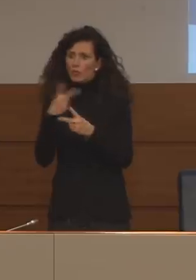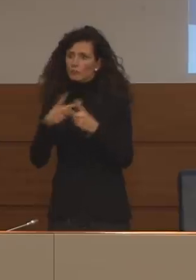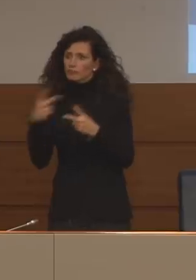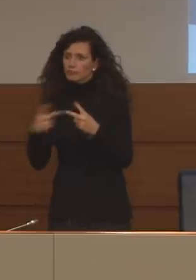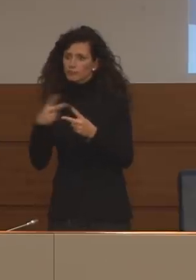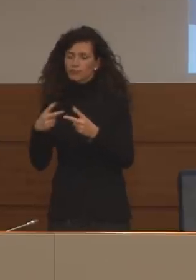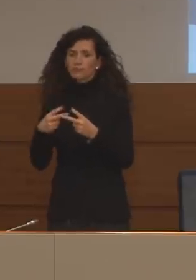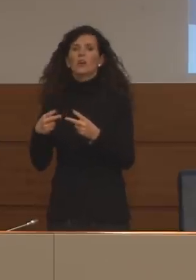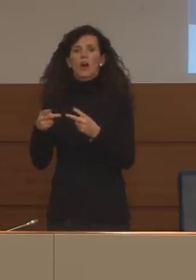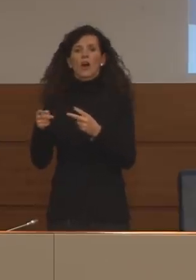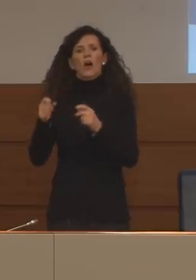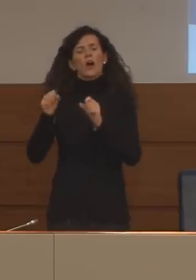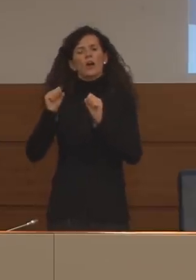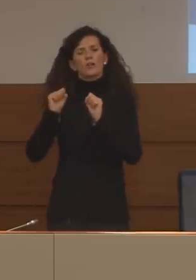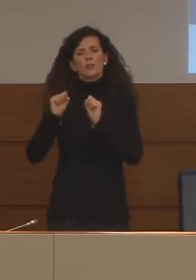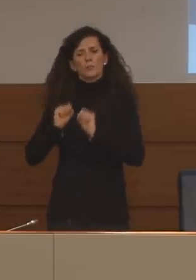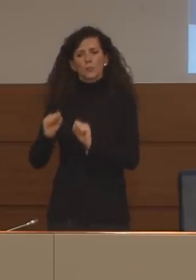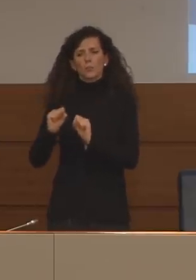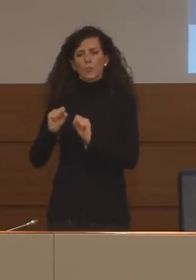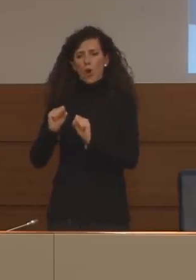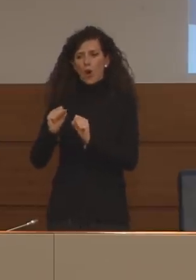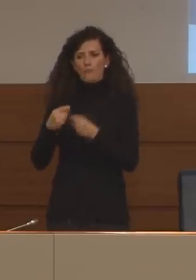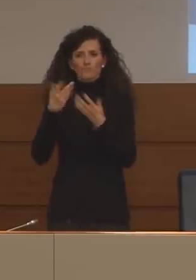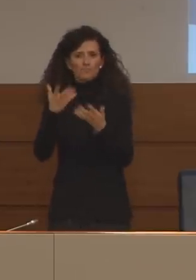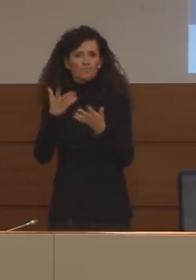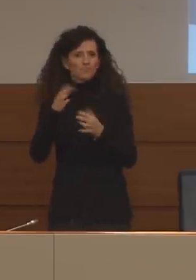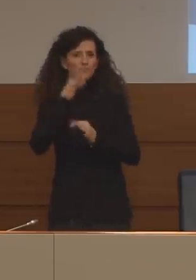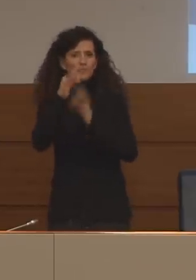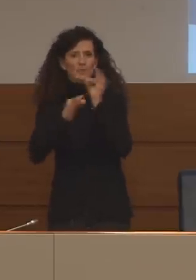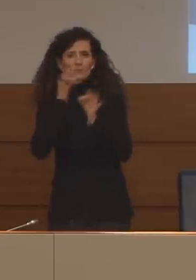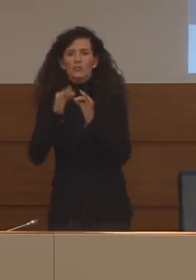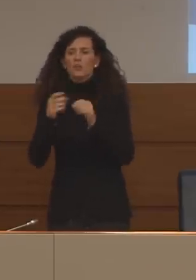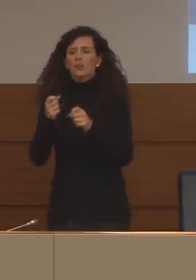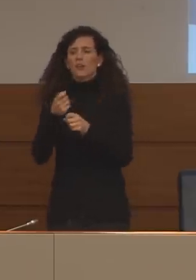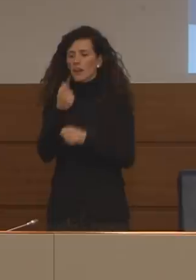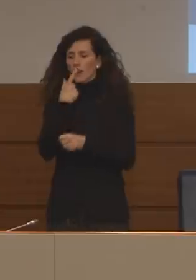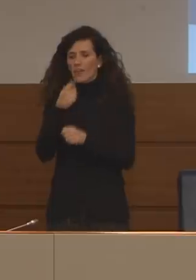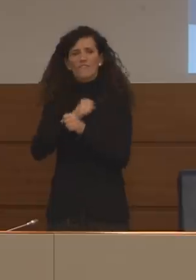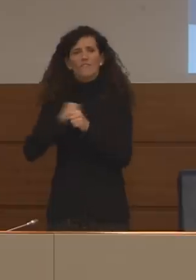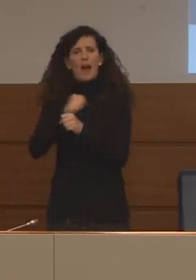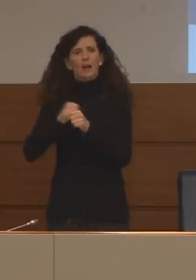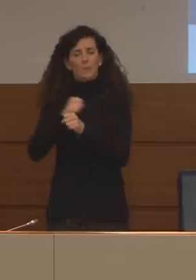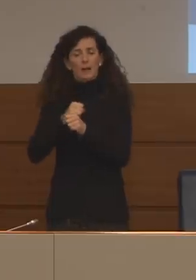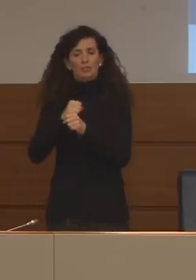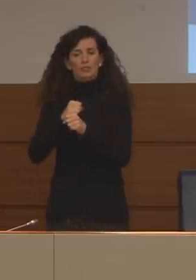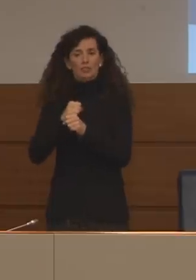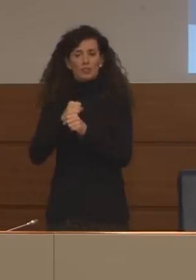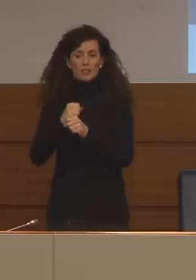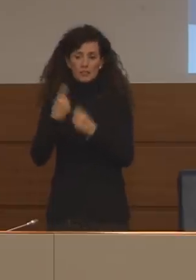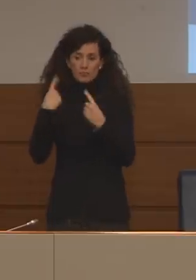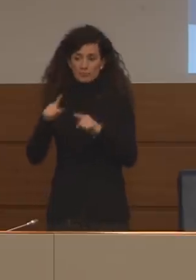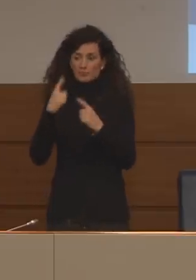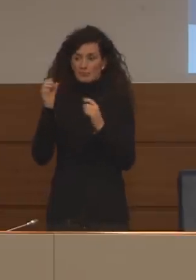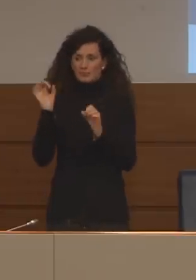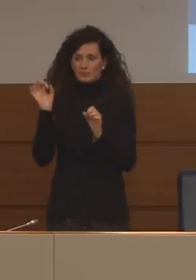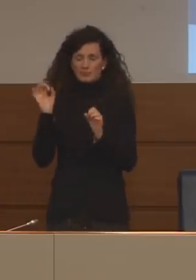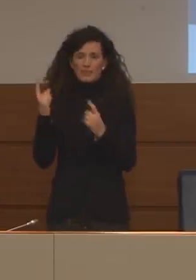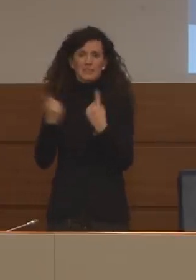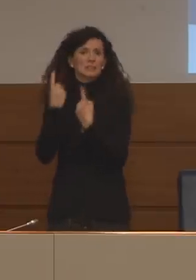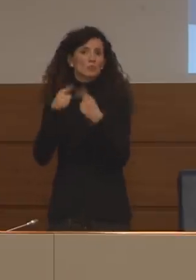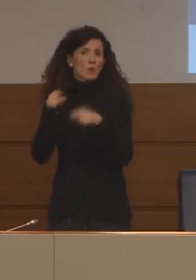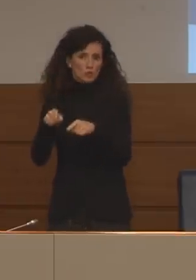di possibili farmaci da utilizzare per in questo caso